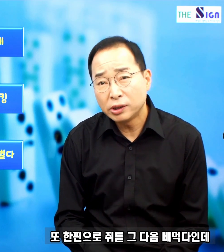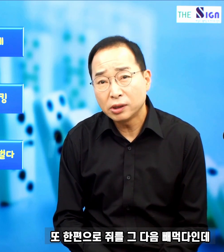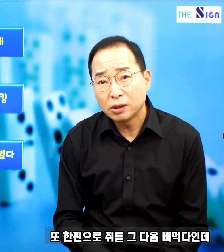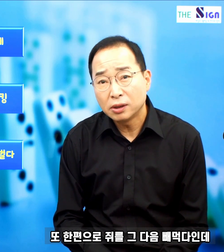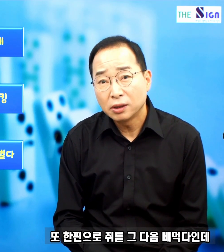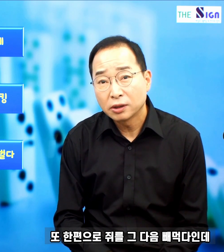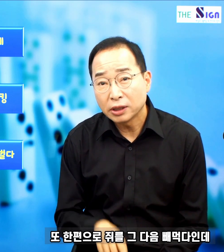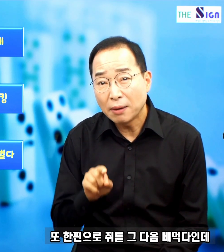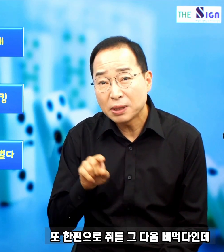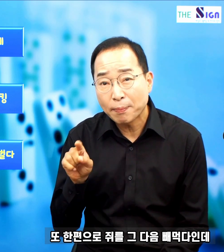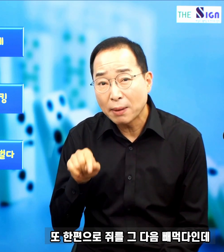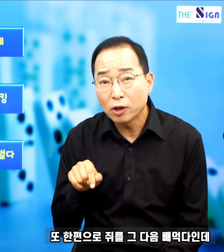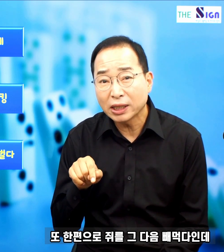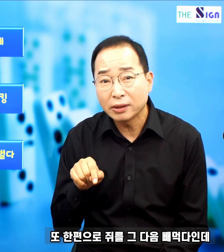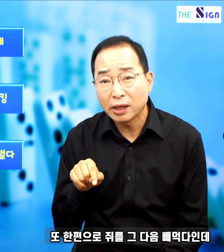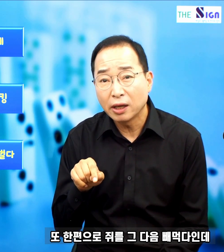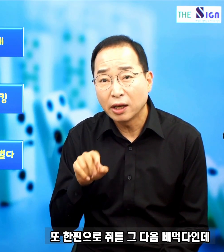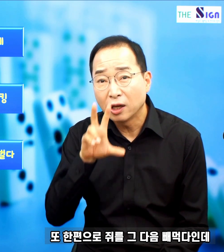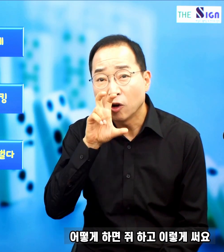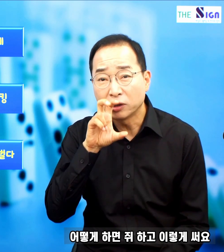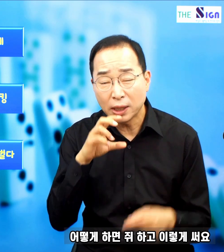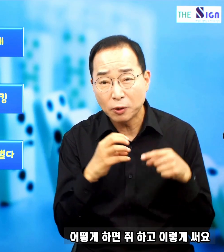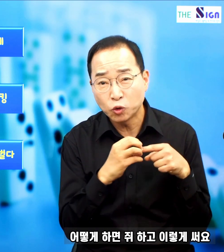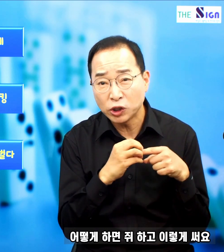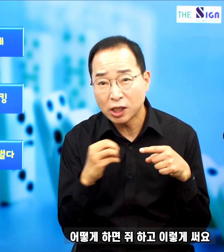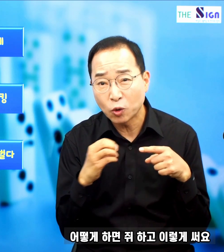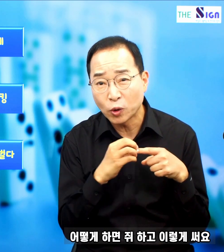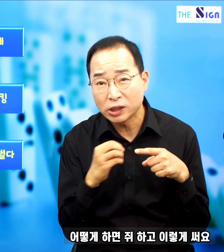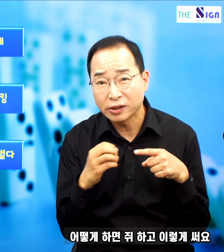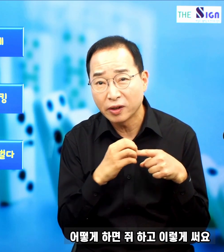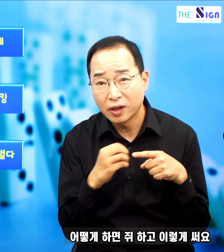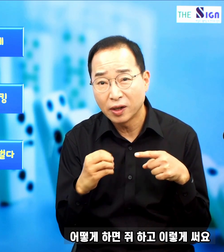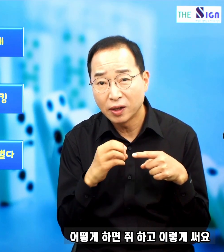쥐를 그 다음 이제 빼먹다인데 어떻게 하면 쥐하고 이렇게 써요.